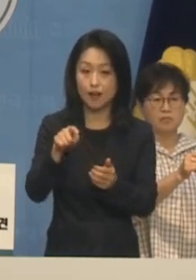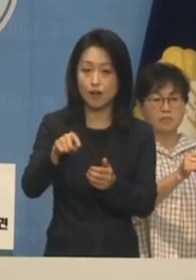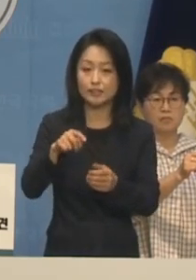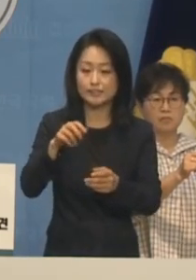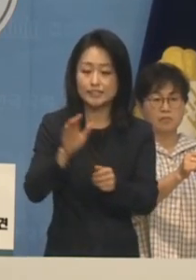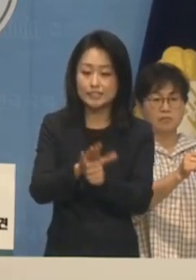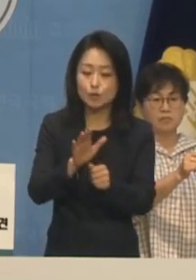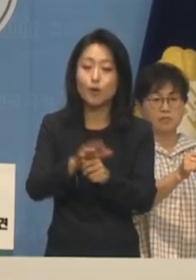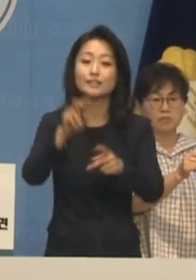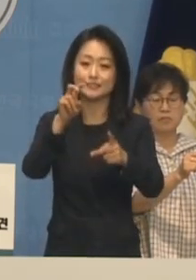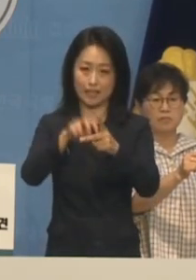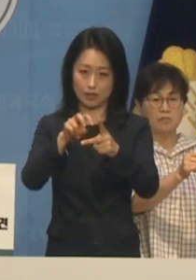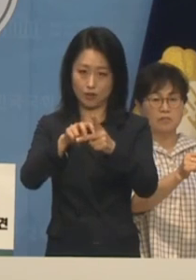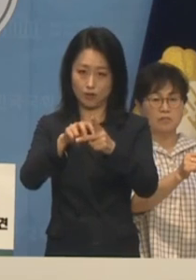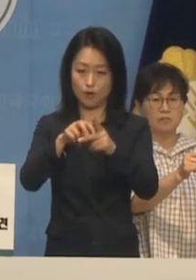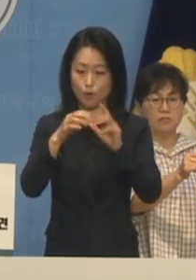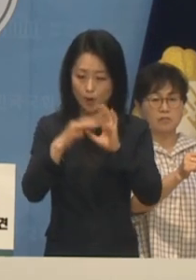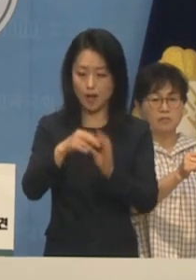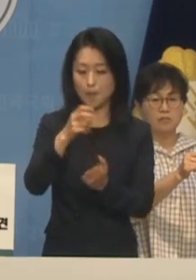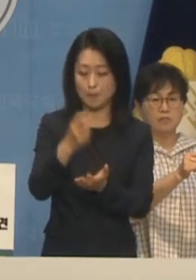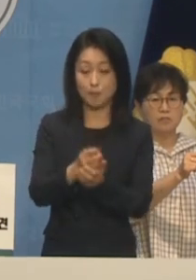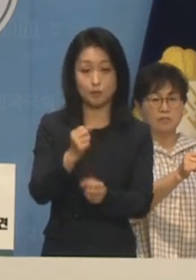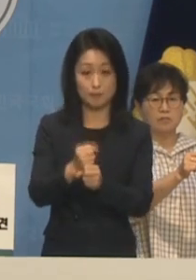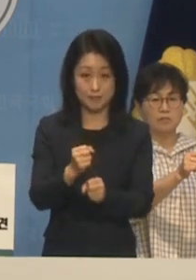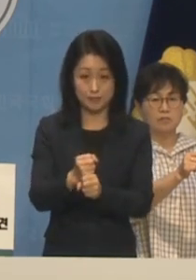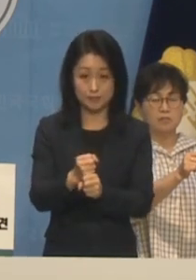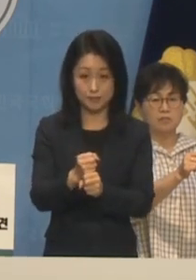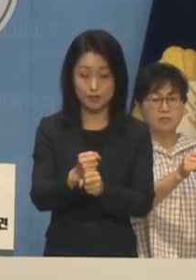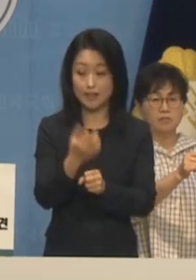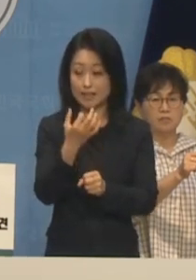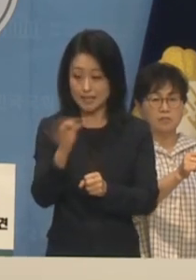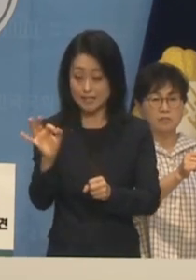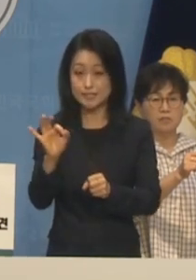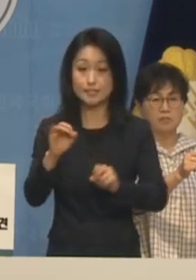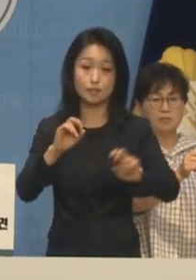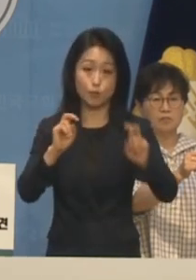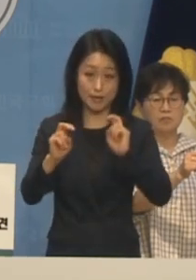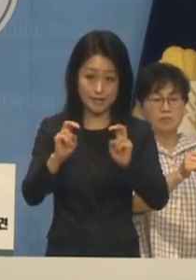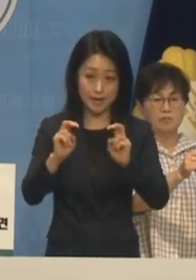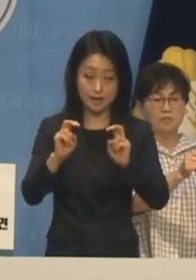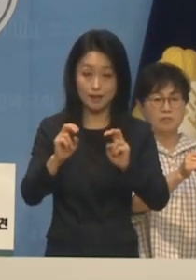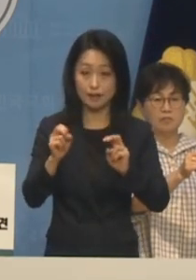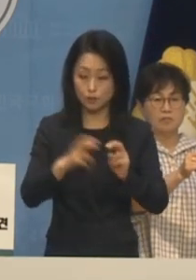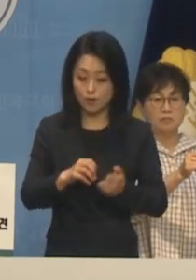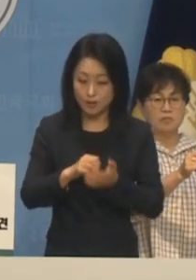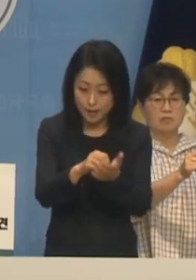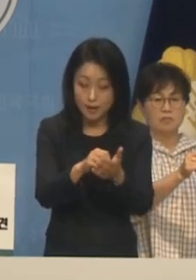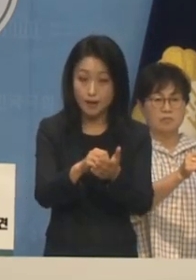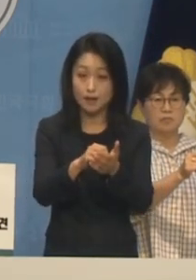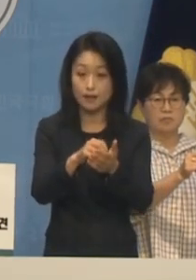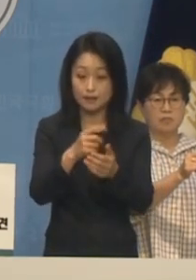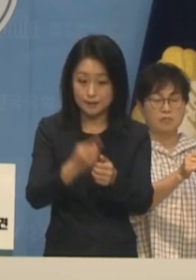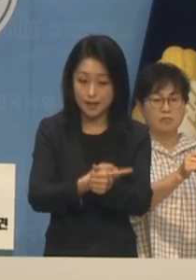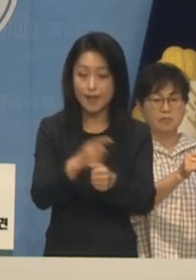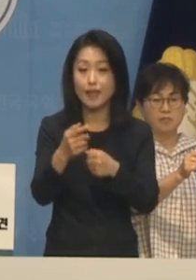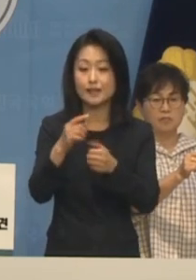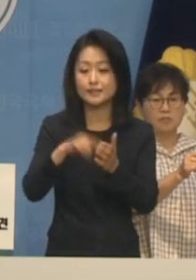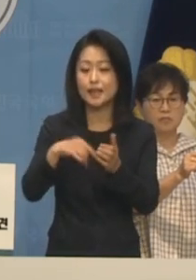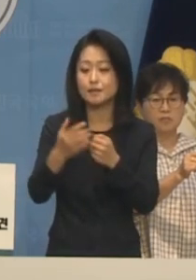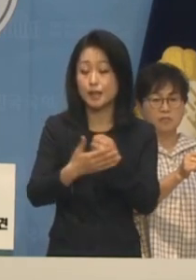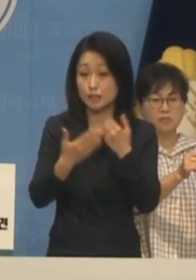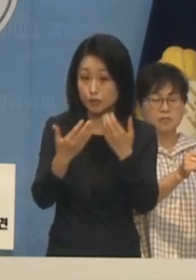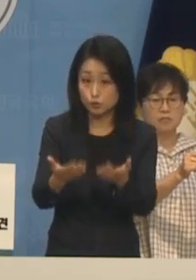법적 근거도 마련했습니다. 아울러 인증 제공기관 서비스 이용에 대한 소득세 공제와